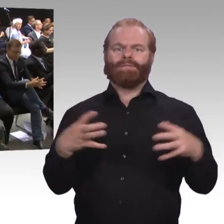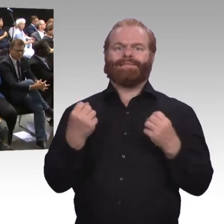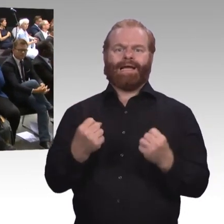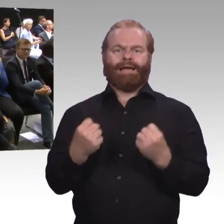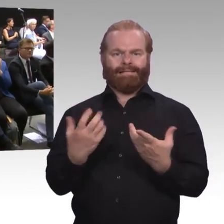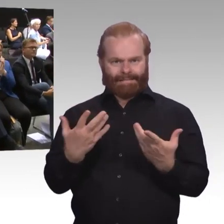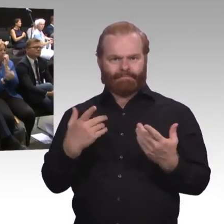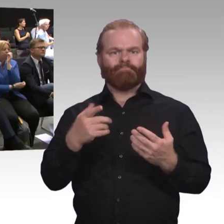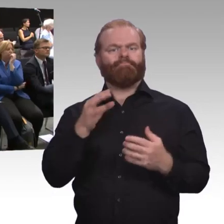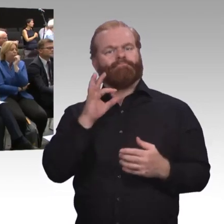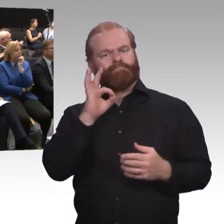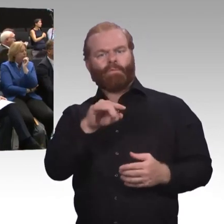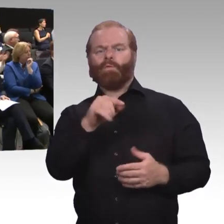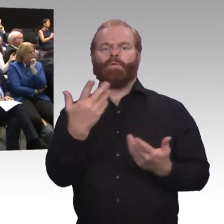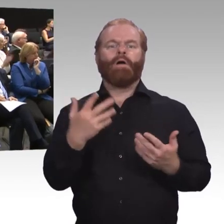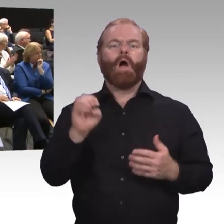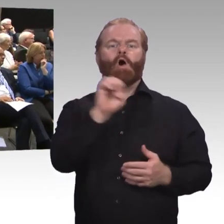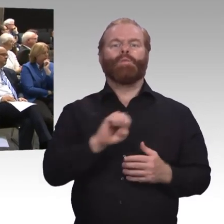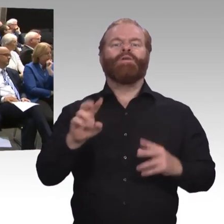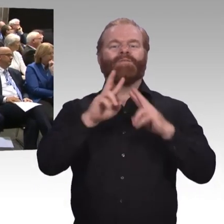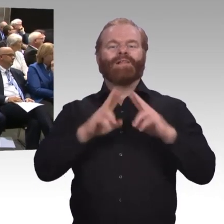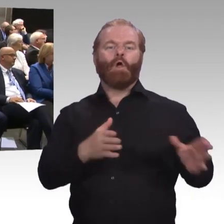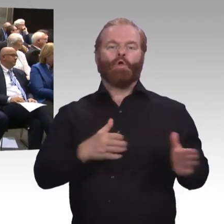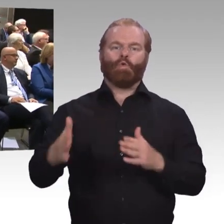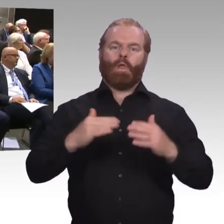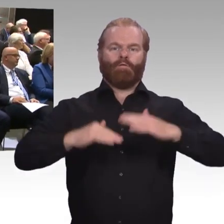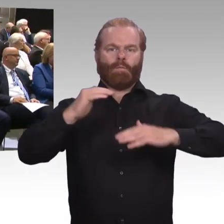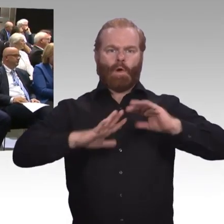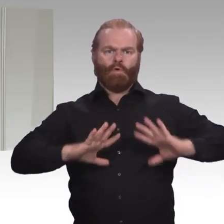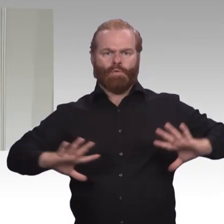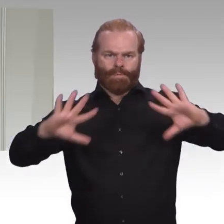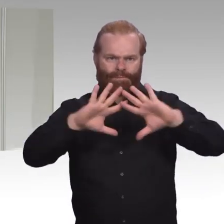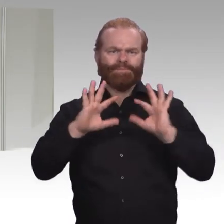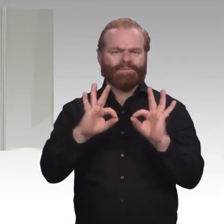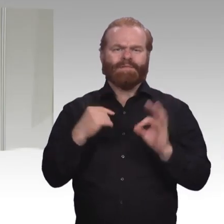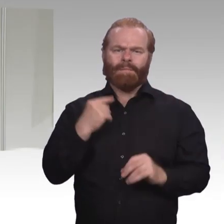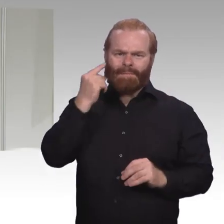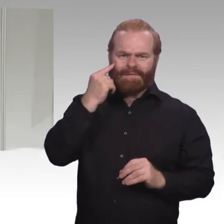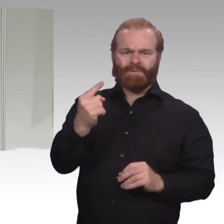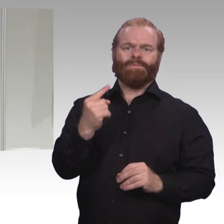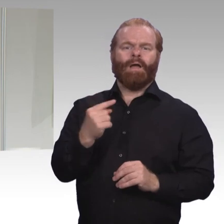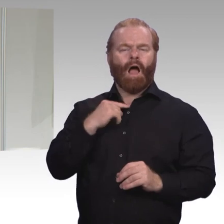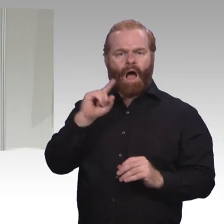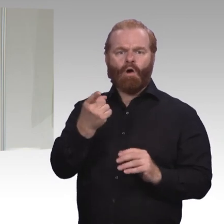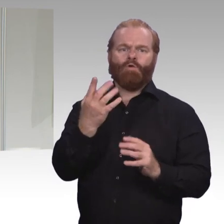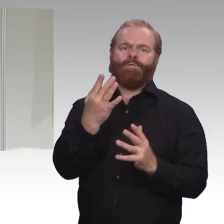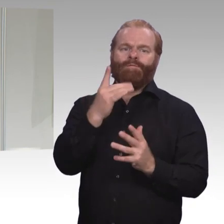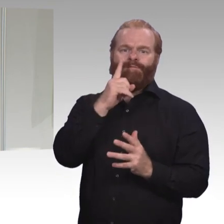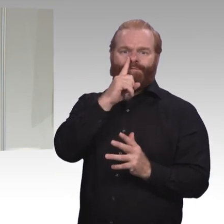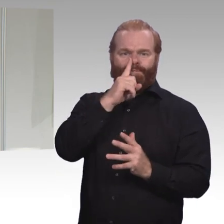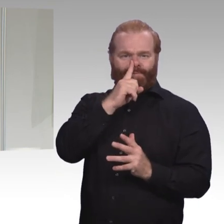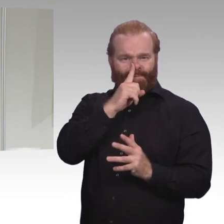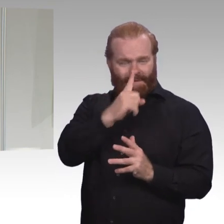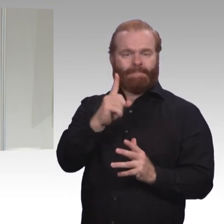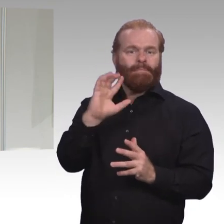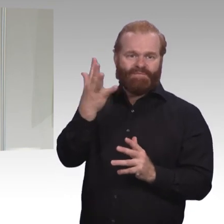Dialog und insbesondere die Konflikt- und Krisenprävention und Rüstungskontrolle. Was ist der